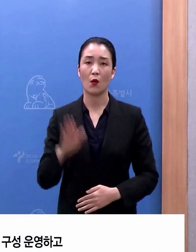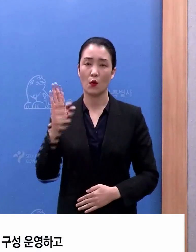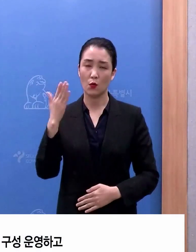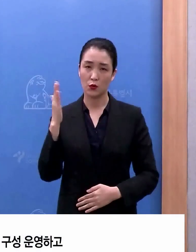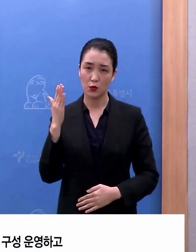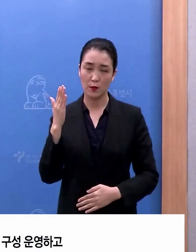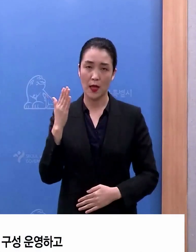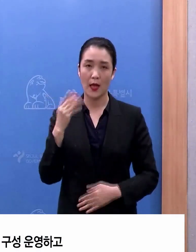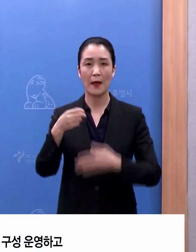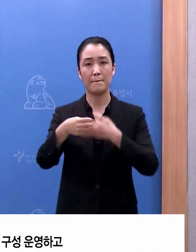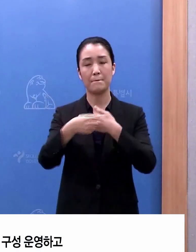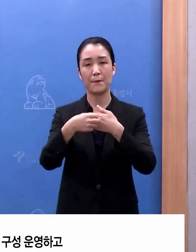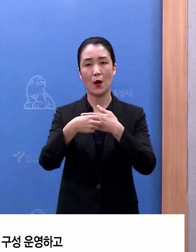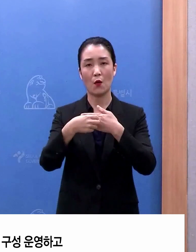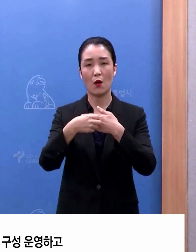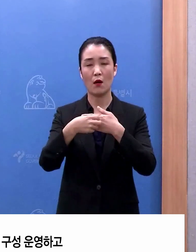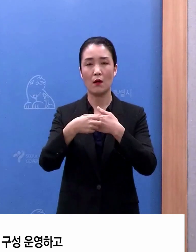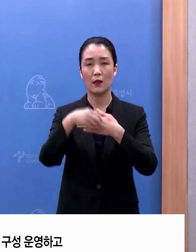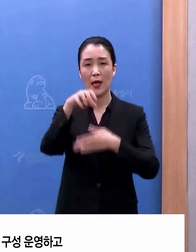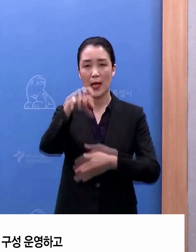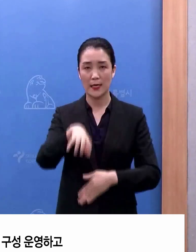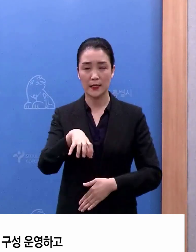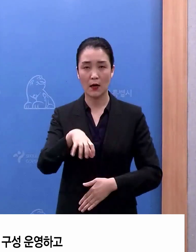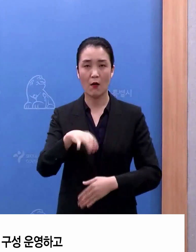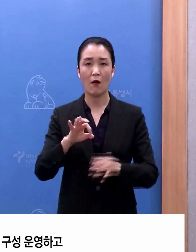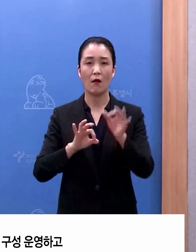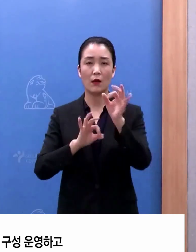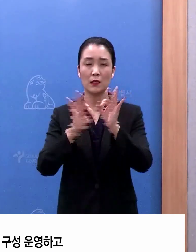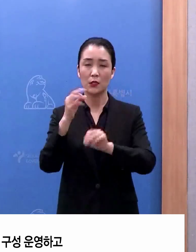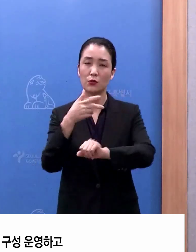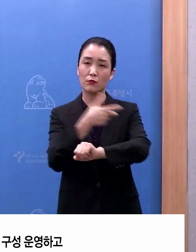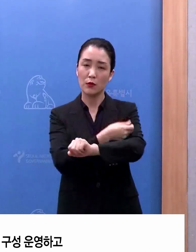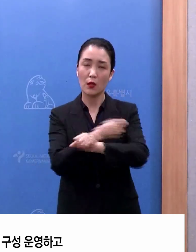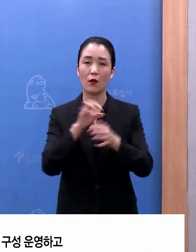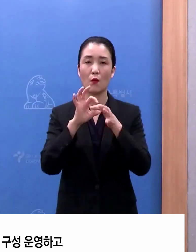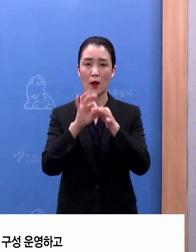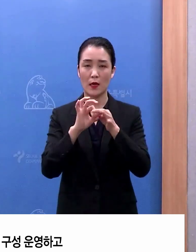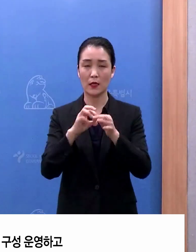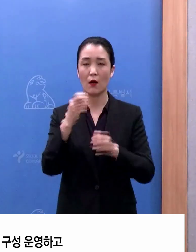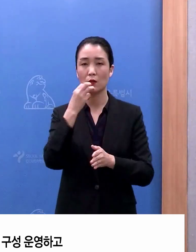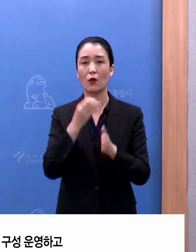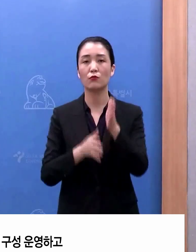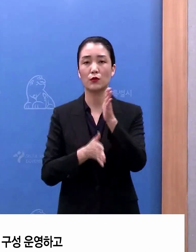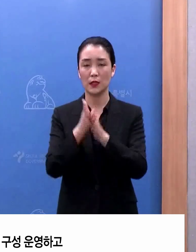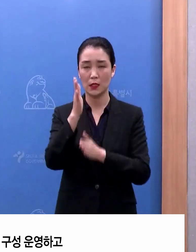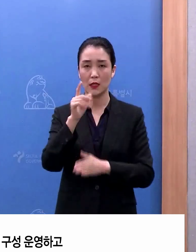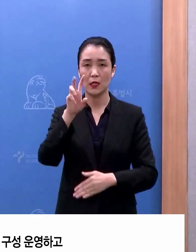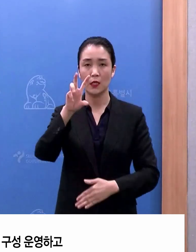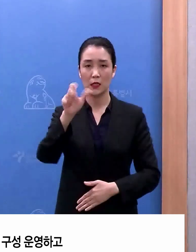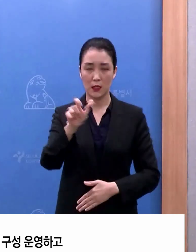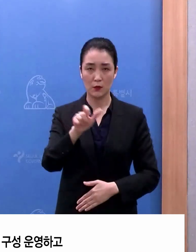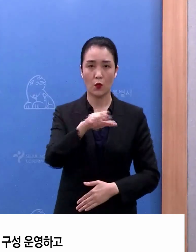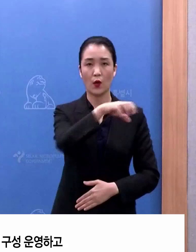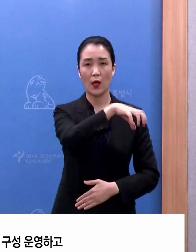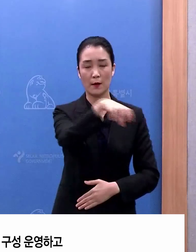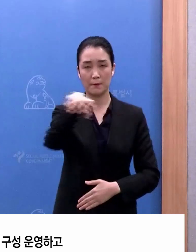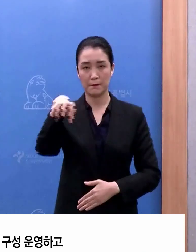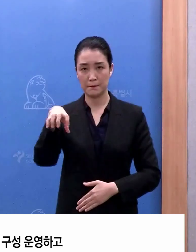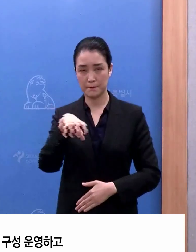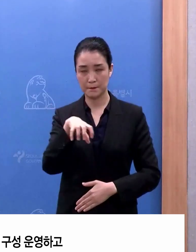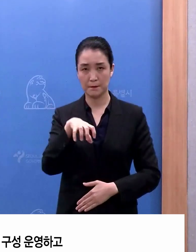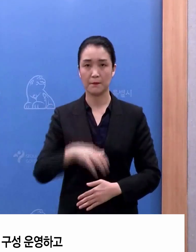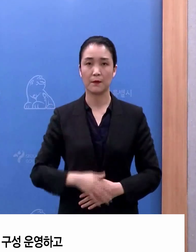최근 위탁 의료기관의 오접종 발생과 관련해 서울시는 25개 전